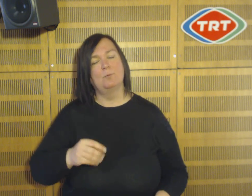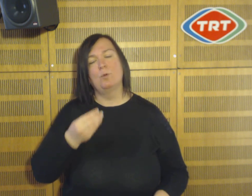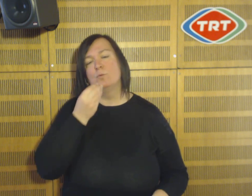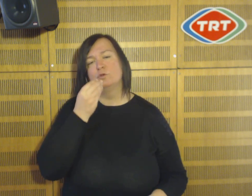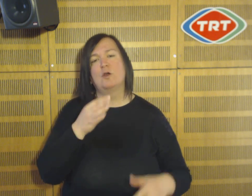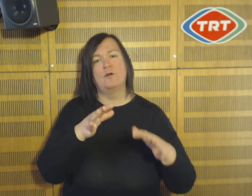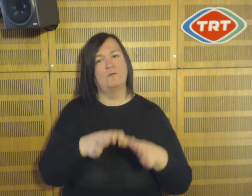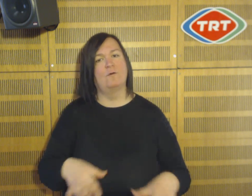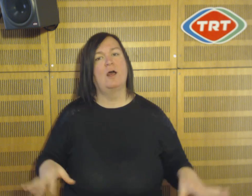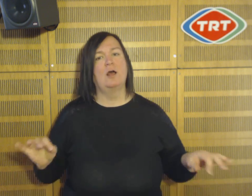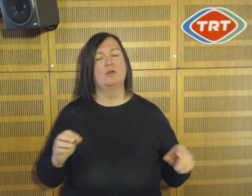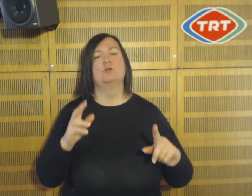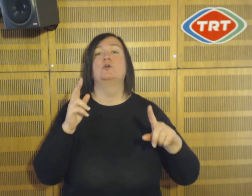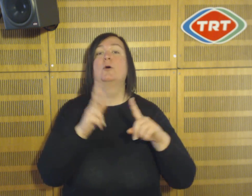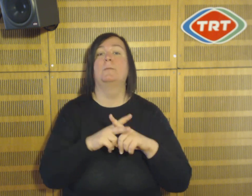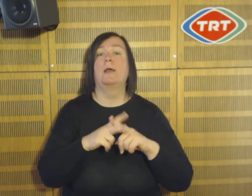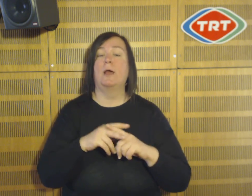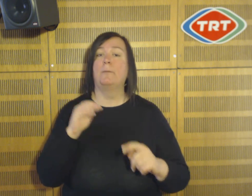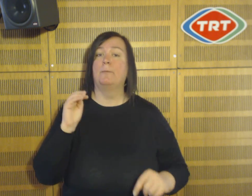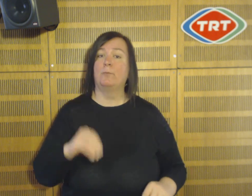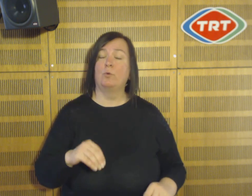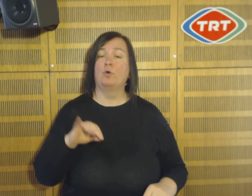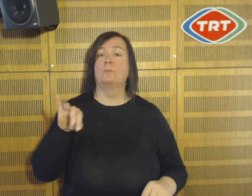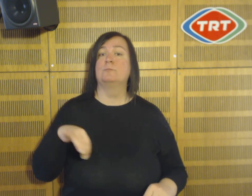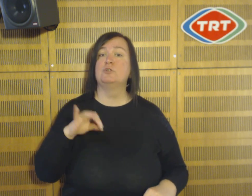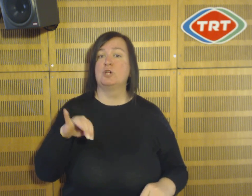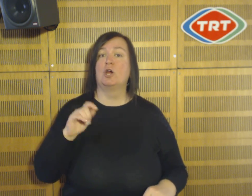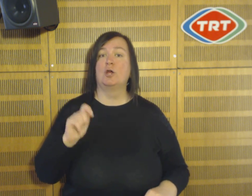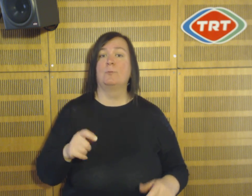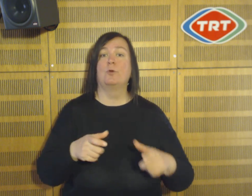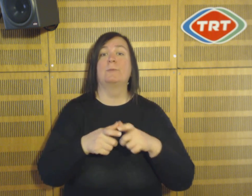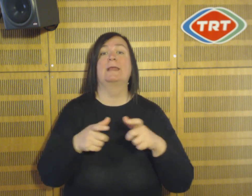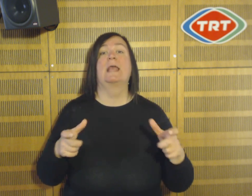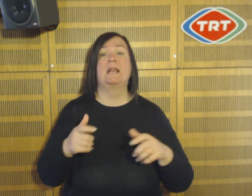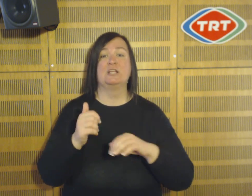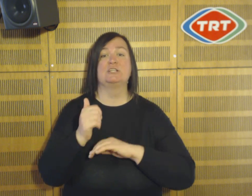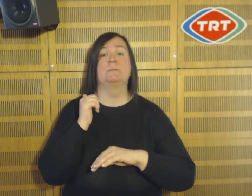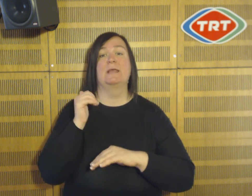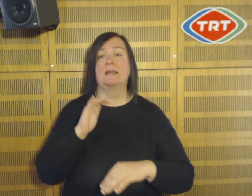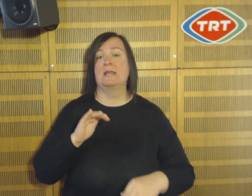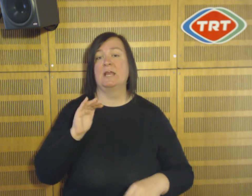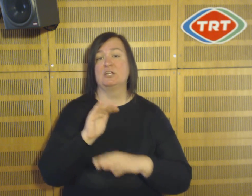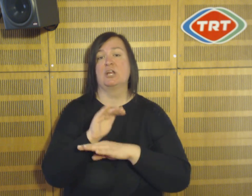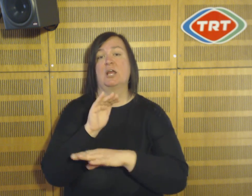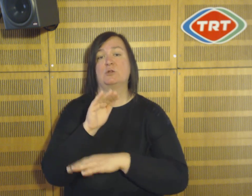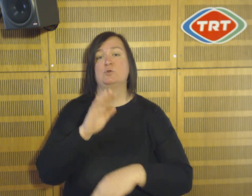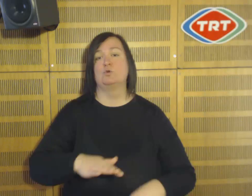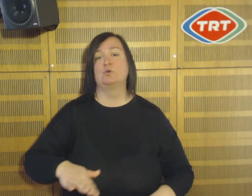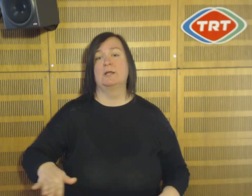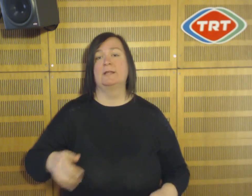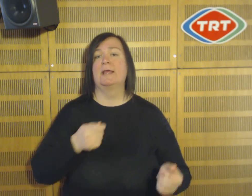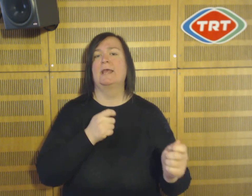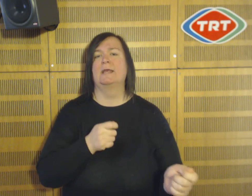yapıyorum sofra hazırlıyorum çabak koyuyorum çay yapıyorum gelişim geriliği yaşayan çocukların